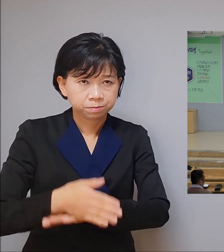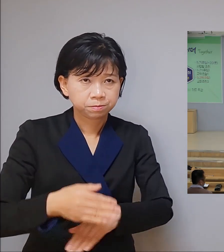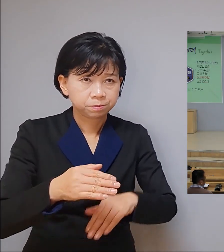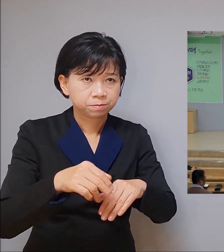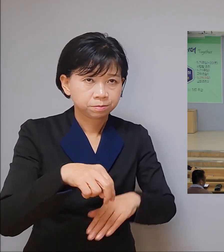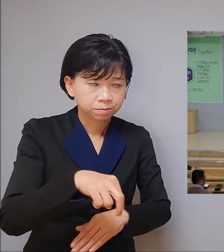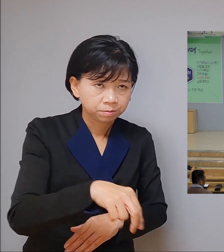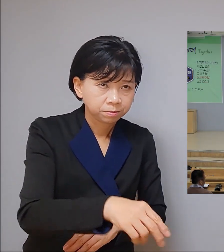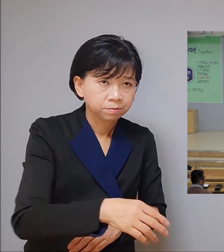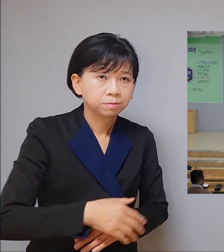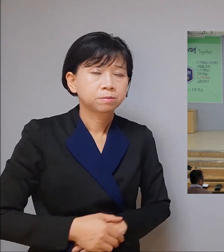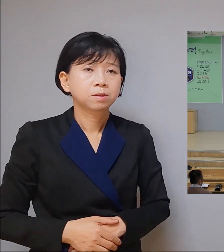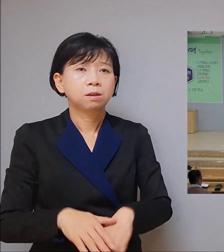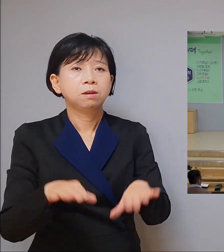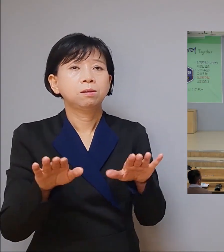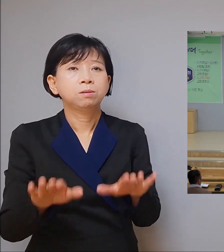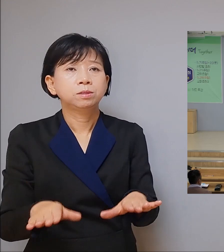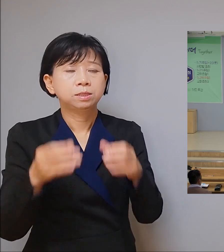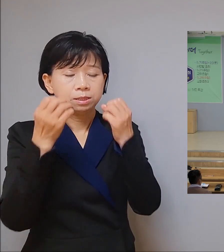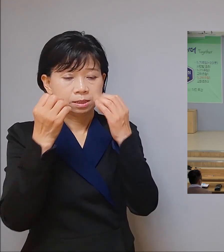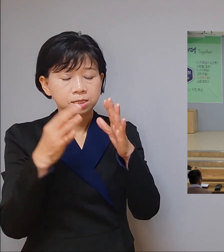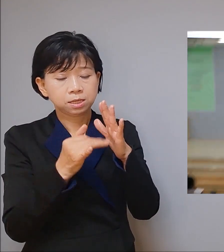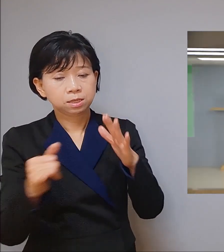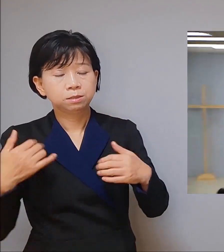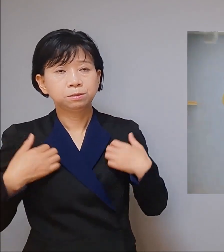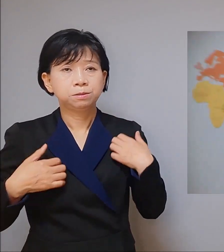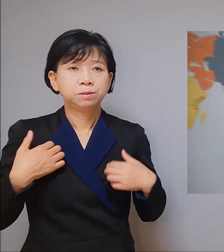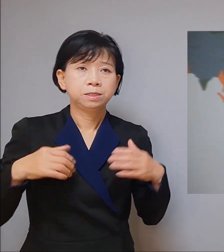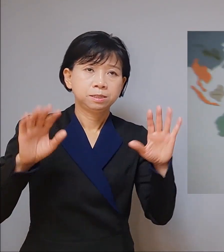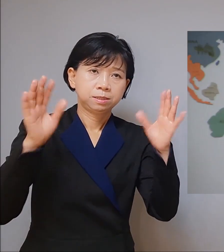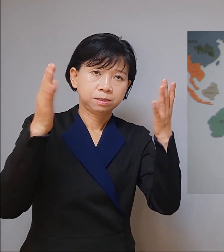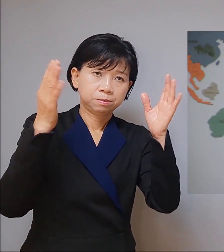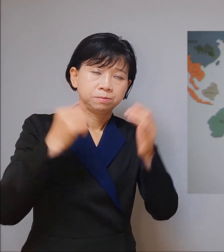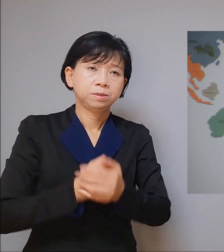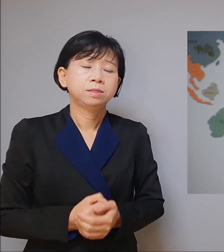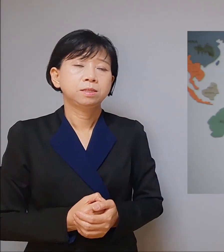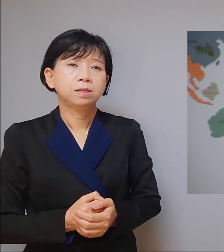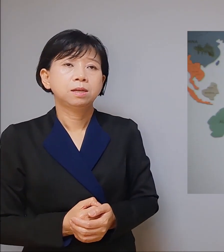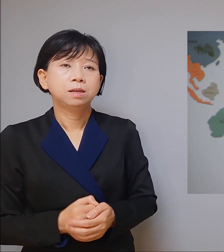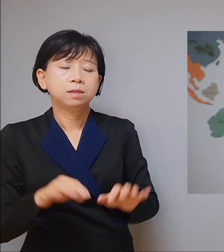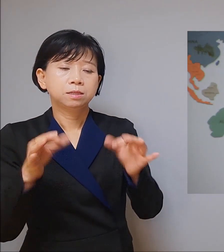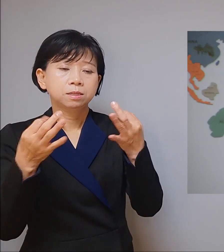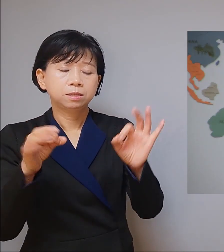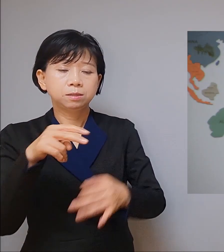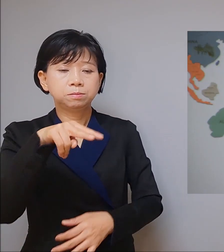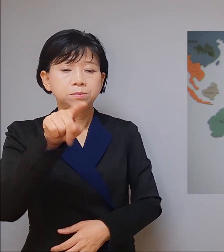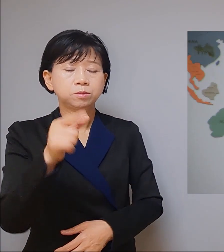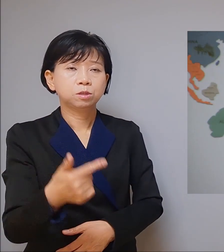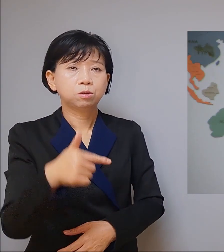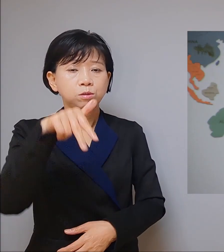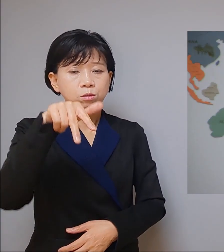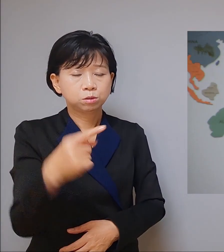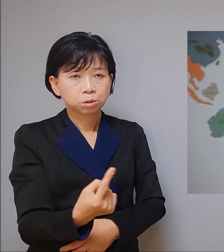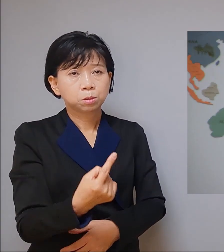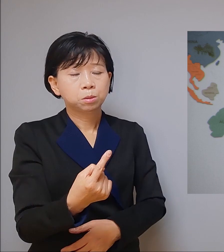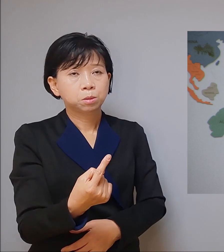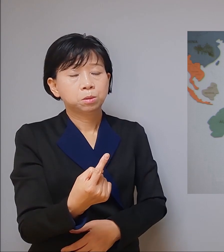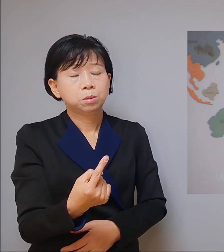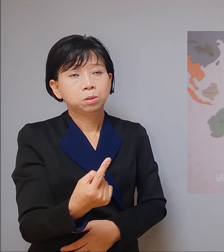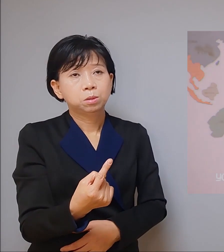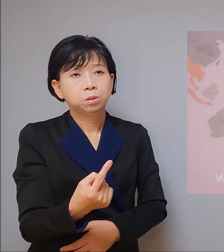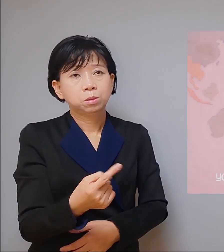네. 오늘 우리 새 가족 환영을 하도록 하겠습니다. 김선조 권사님, 우리 몇 주 전에 우리 교회